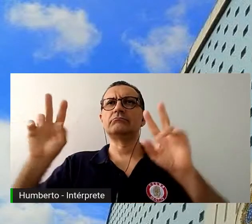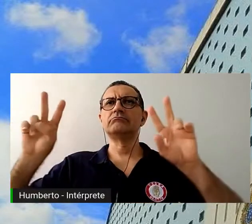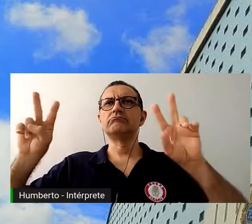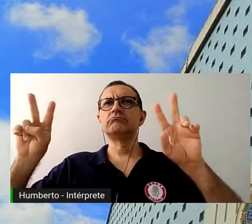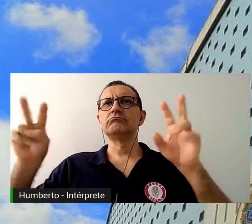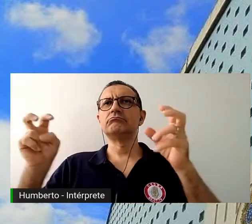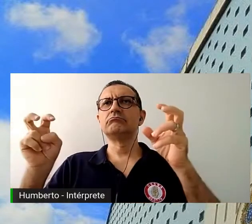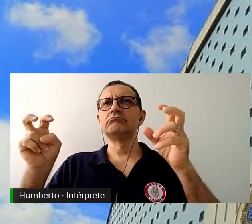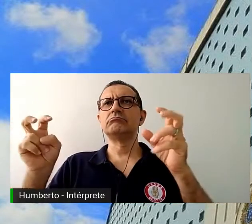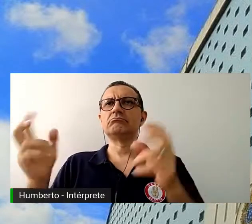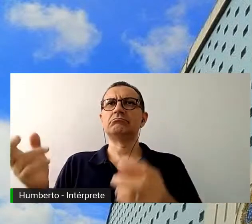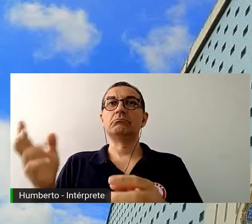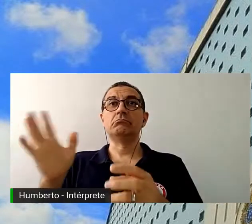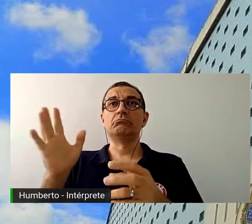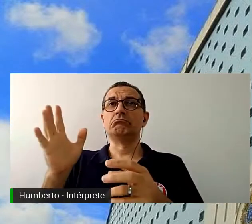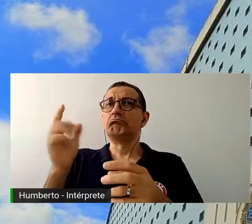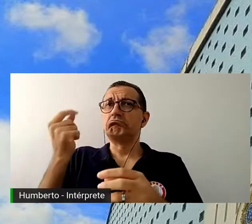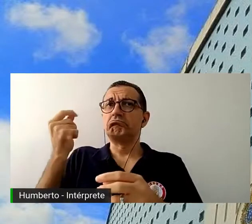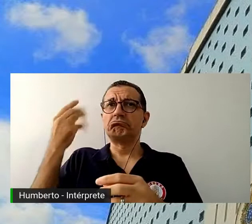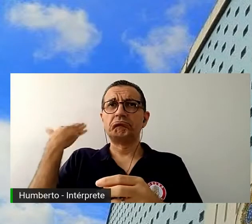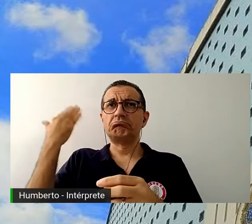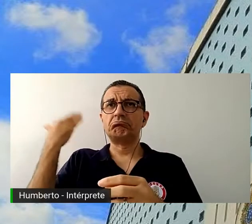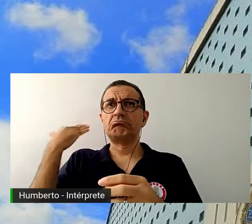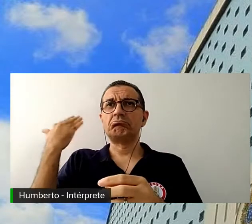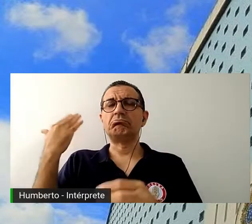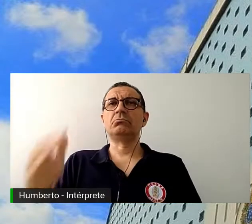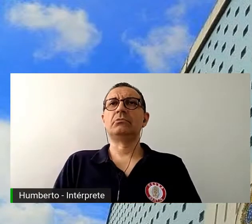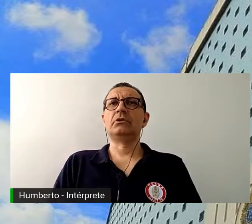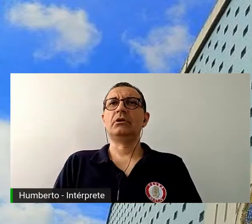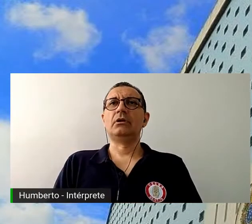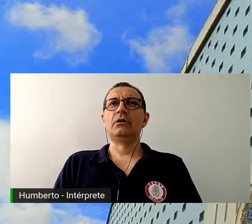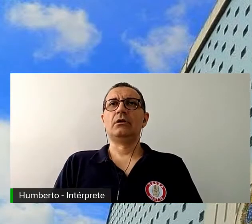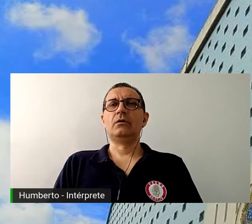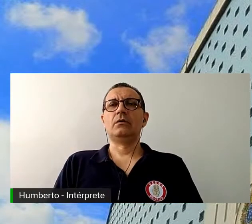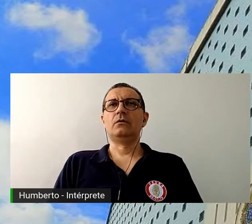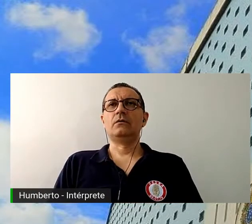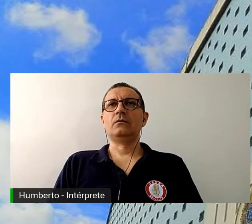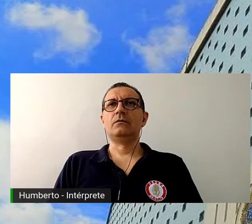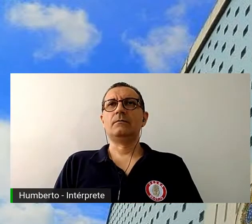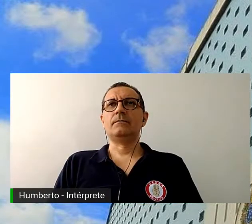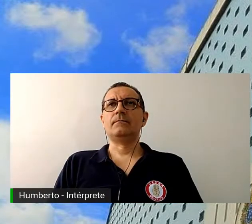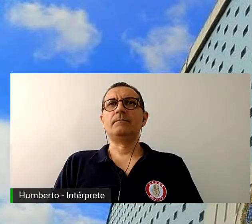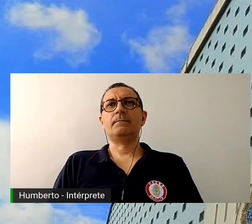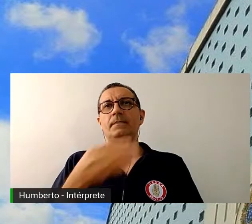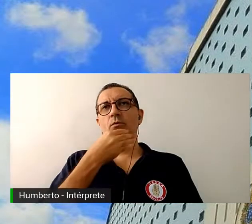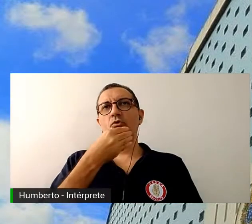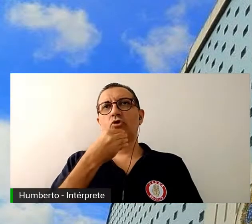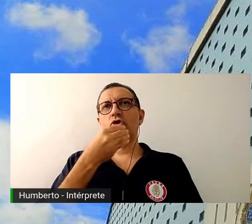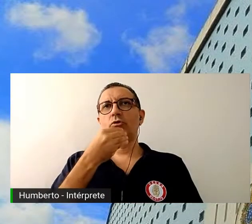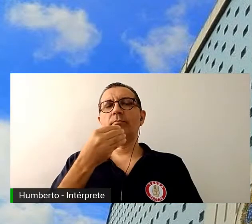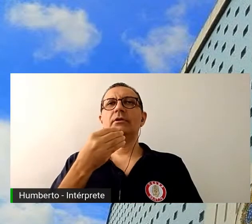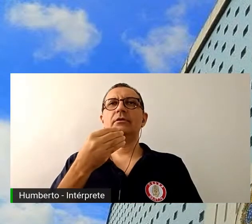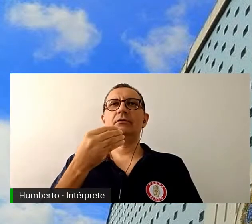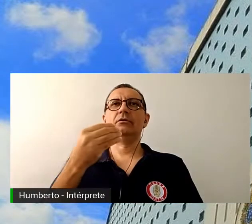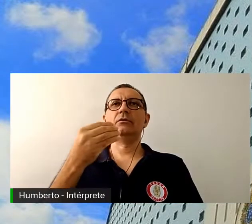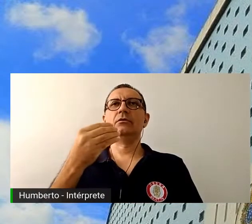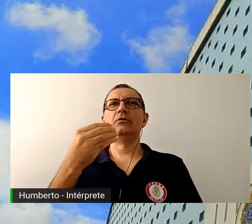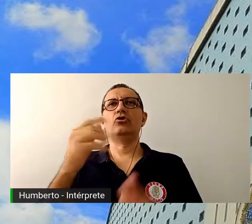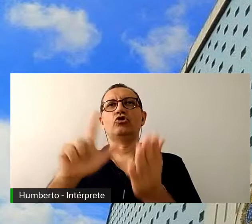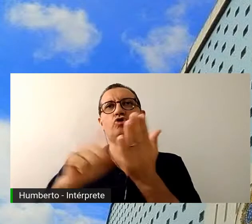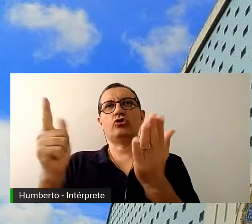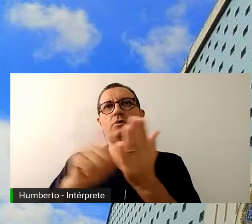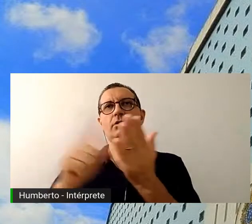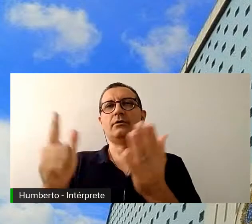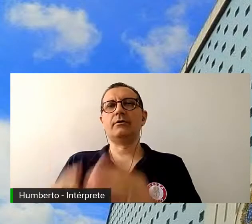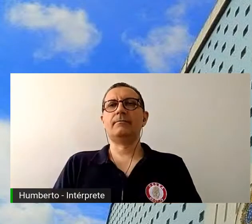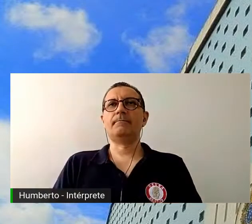escrita há poucos dias por uma articulista da Folha de São Paulo, que diz assim: seremos